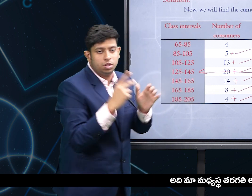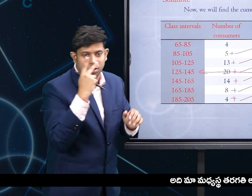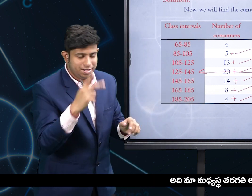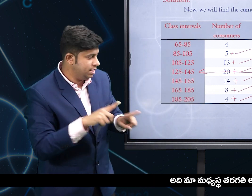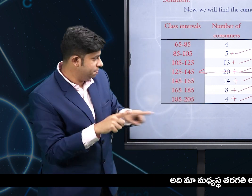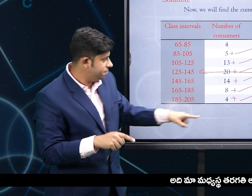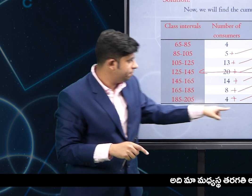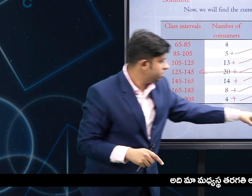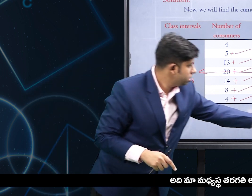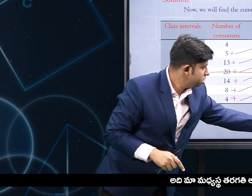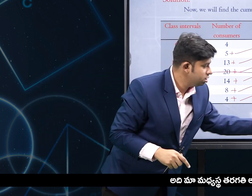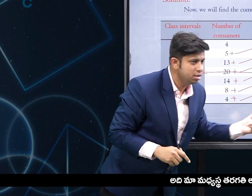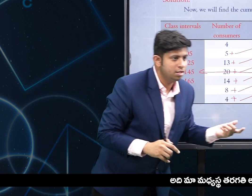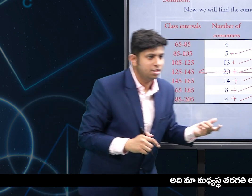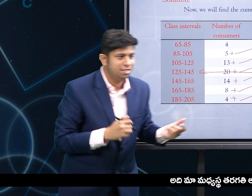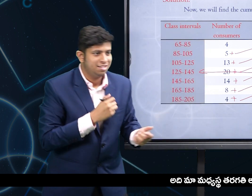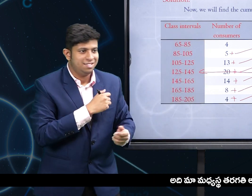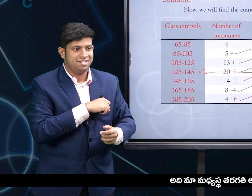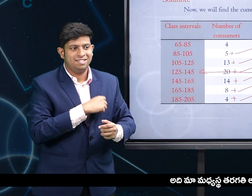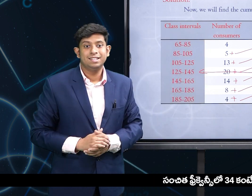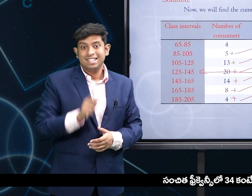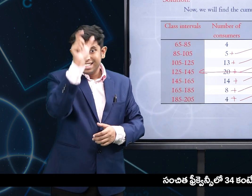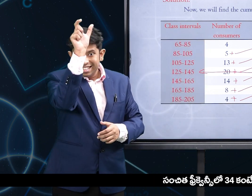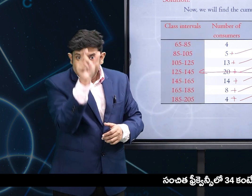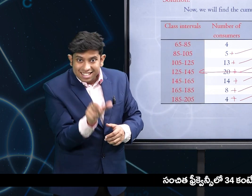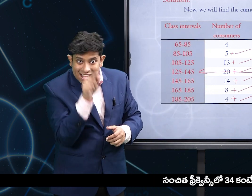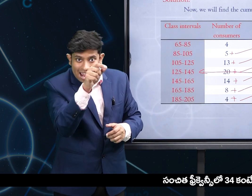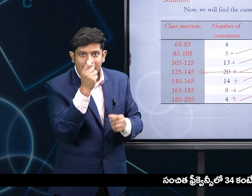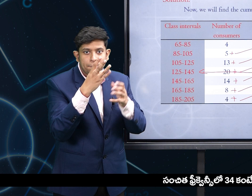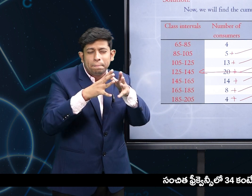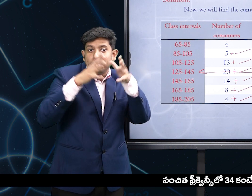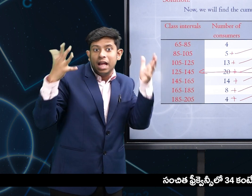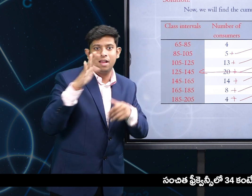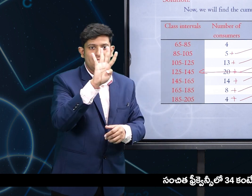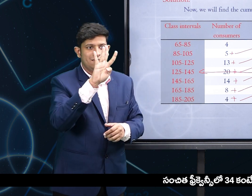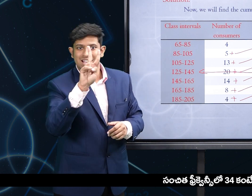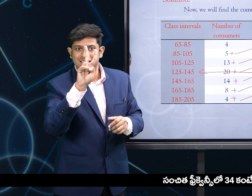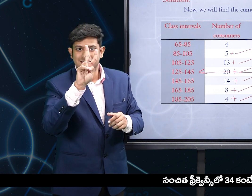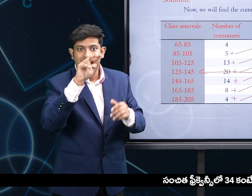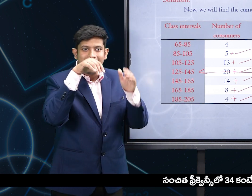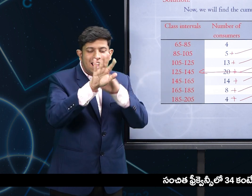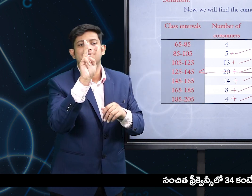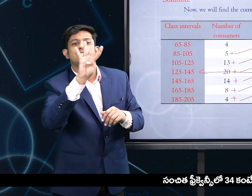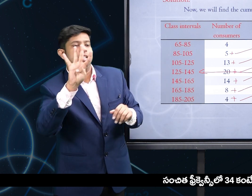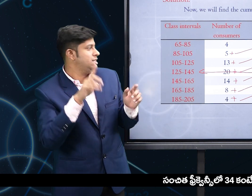అది మా మధ్యస్థ తరగతి అవుతుంది. సంచిత ఫ్రీక్వెన్సీలో 34 కంటే ఎక్కువ